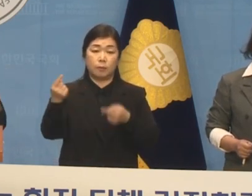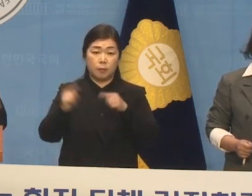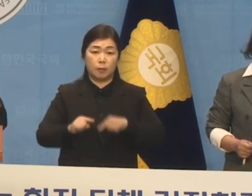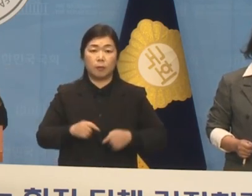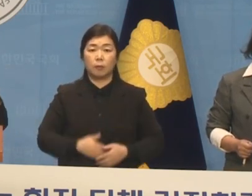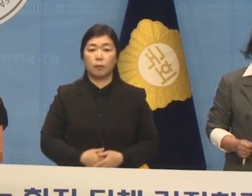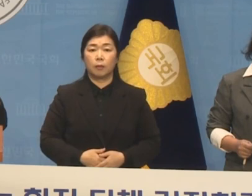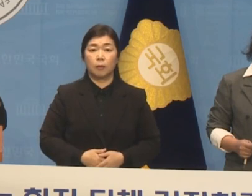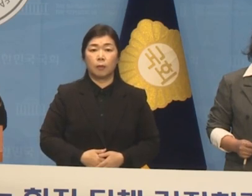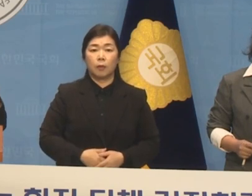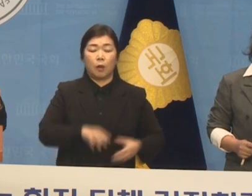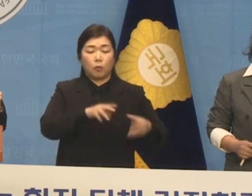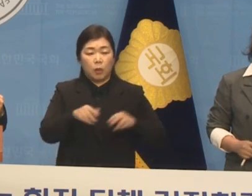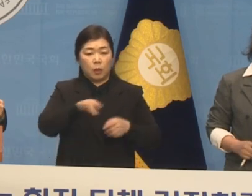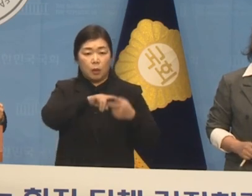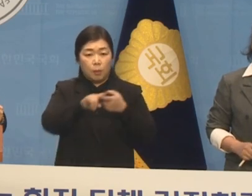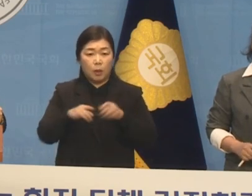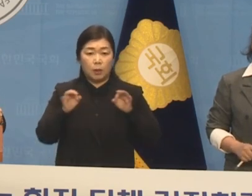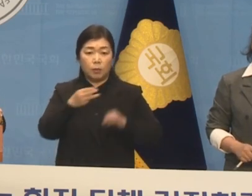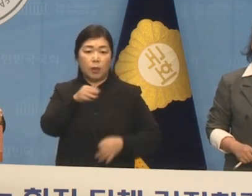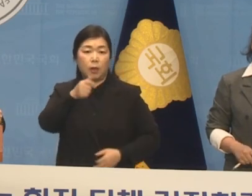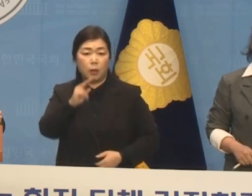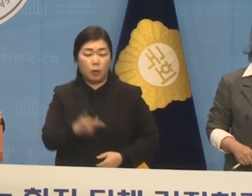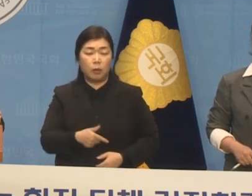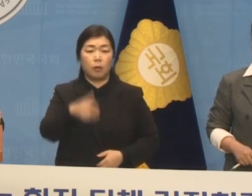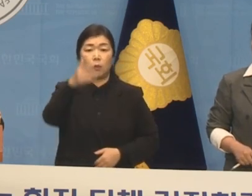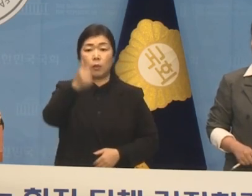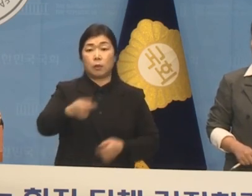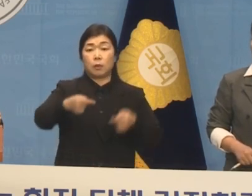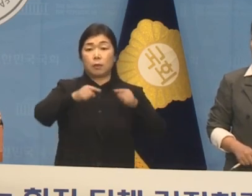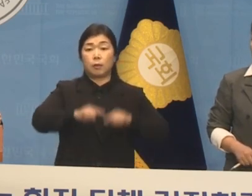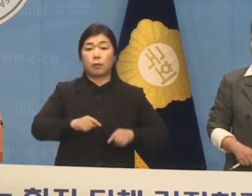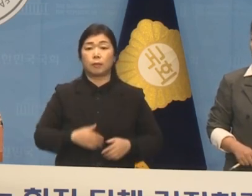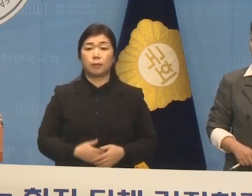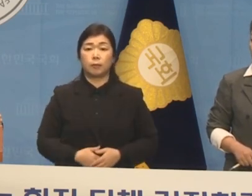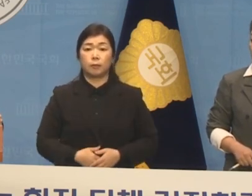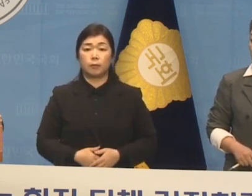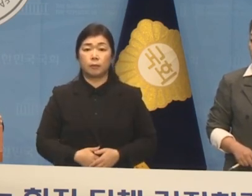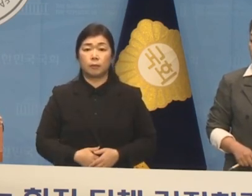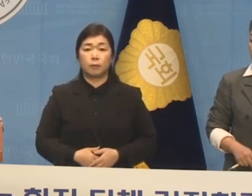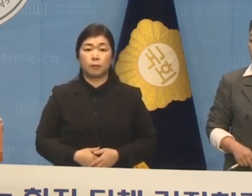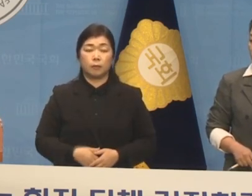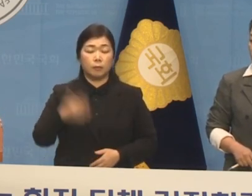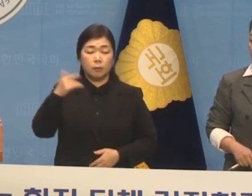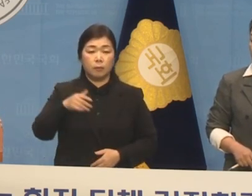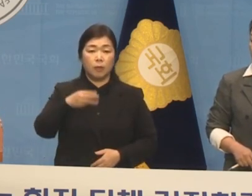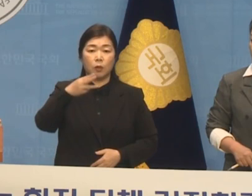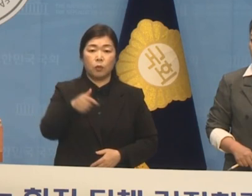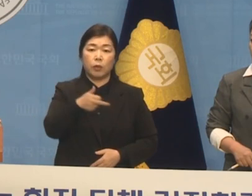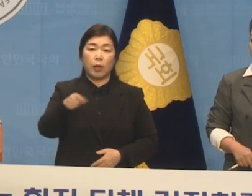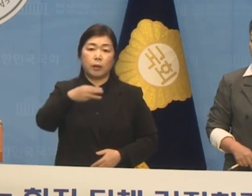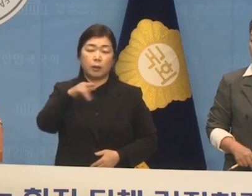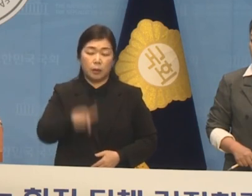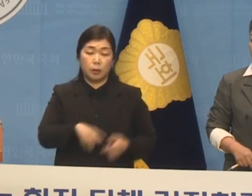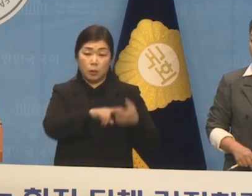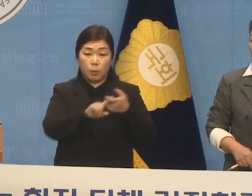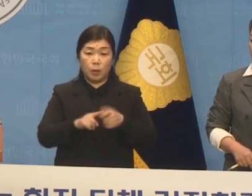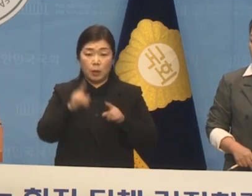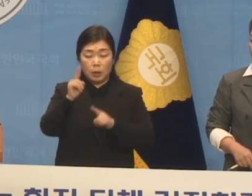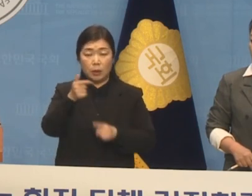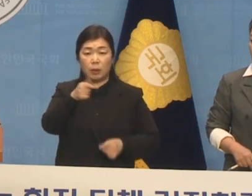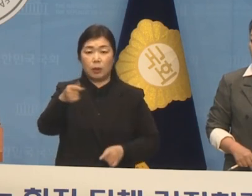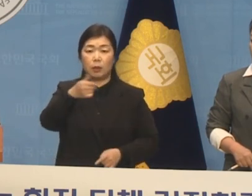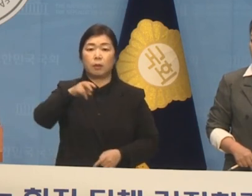한국루게릭연맹의 김태현 회장님 참석하셨습니다. 한국 루게릭 연맹회